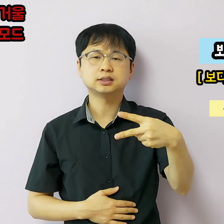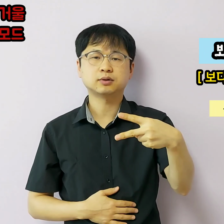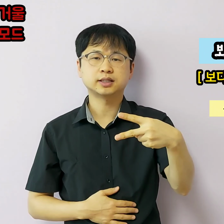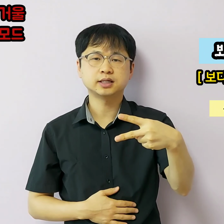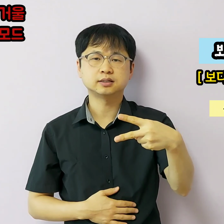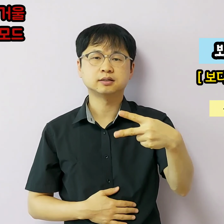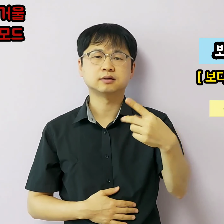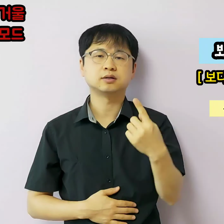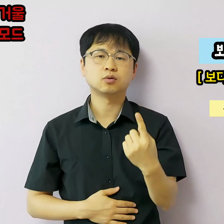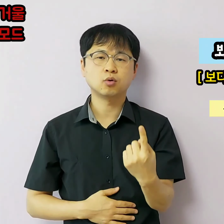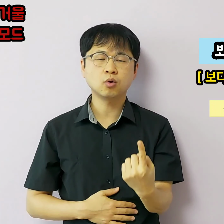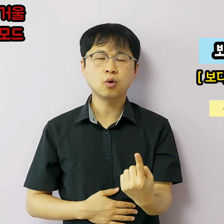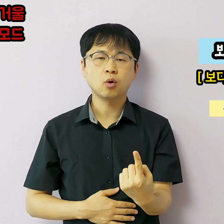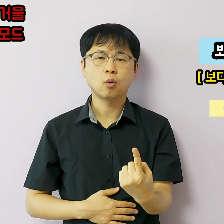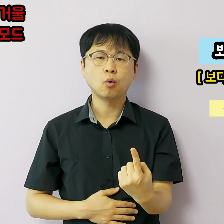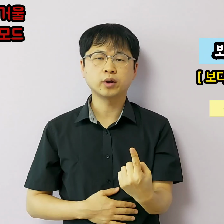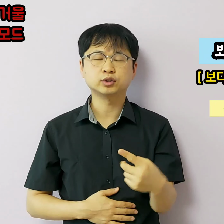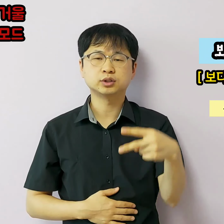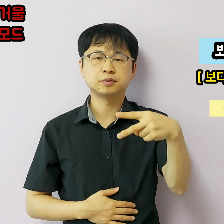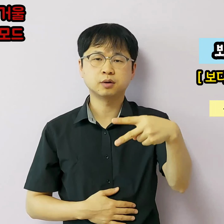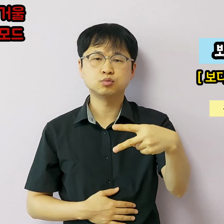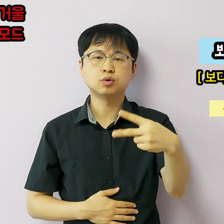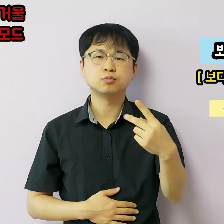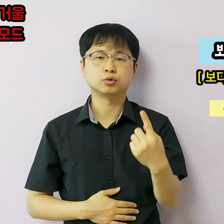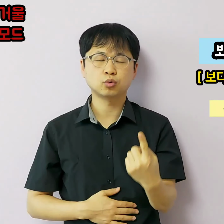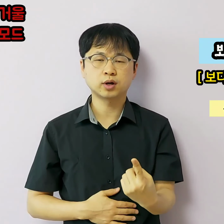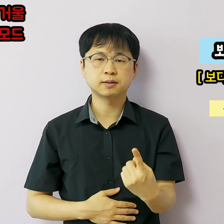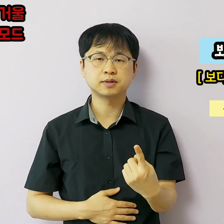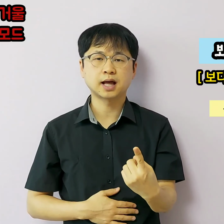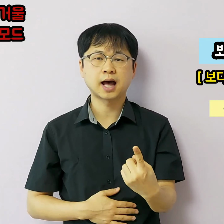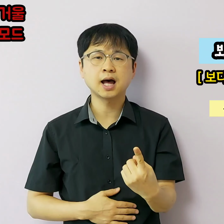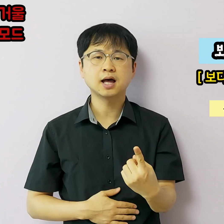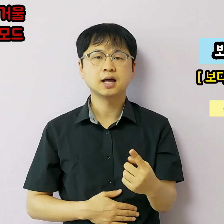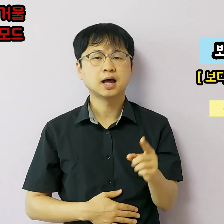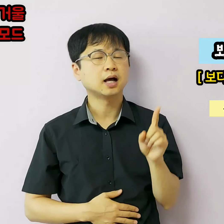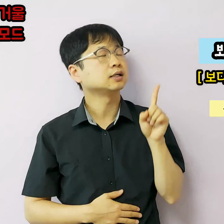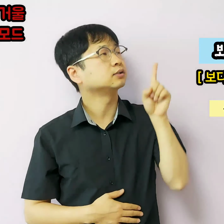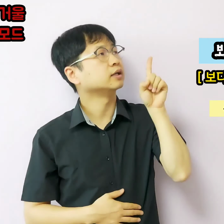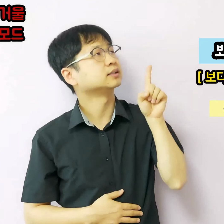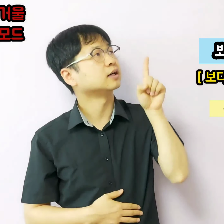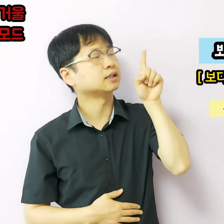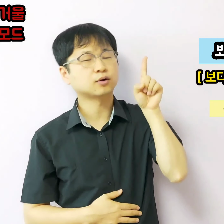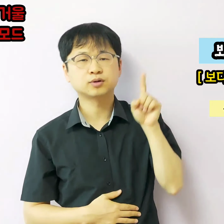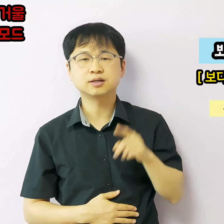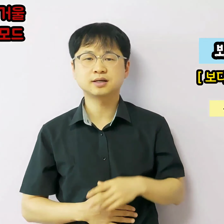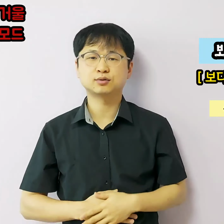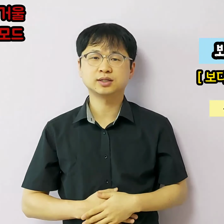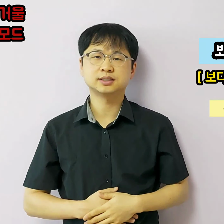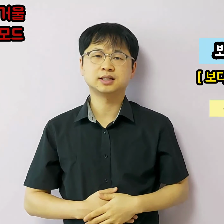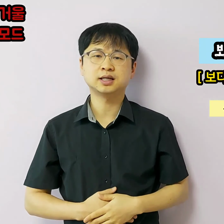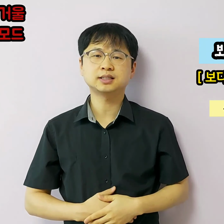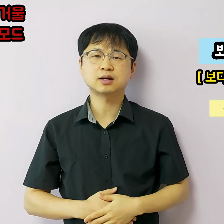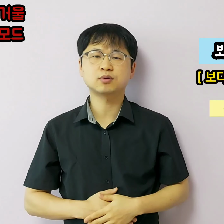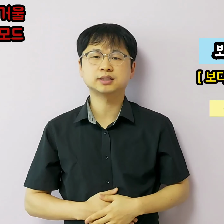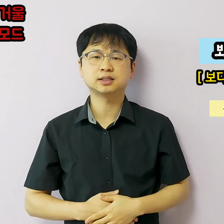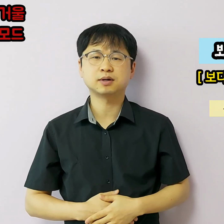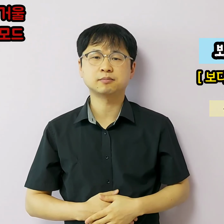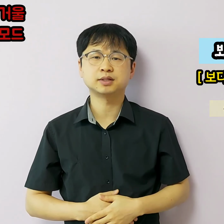한글지와 디귿 그리고 오 해주시면 무엇 도가 됩니다. 한글지와 영상은 따로 링크해 두겠으니 참고하시기